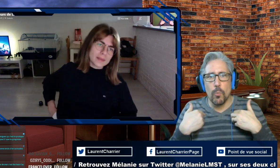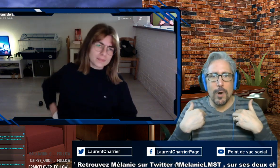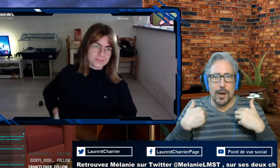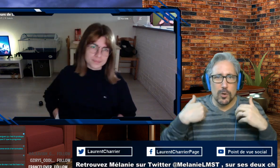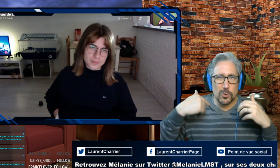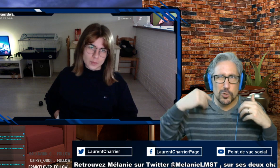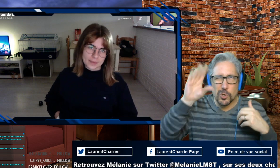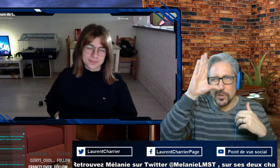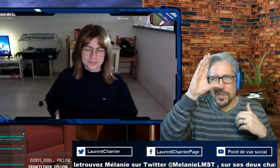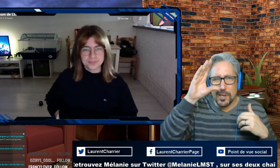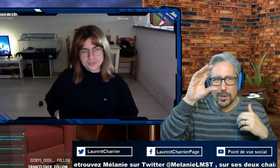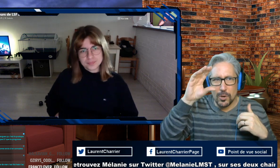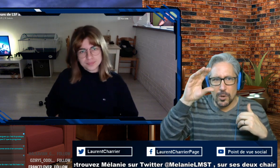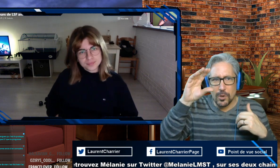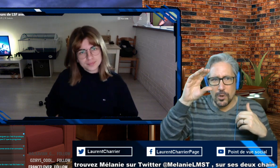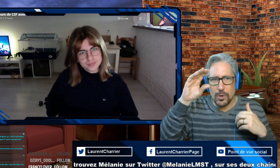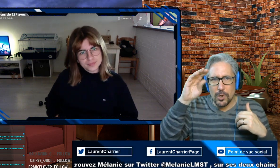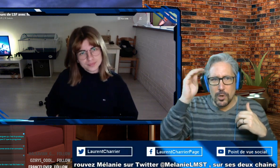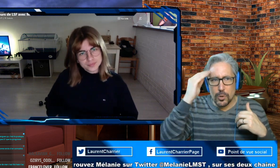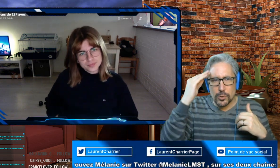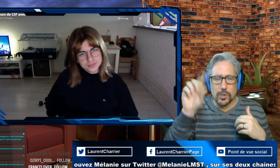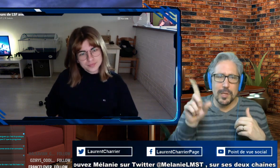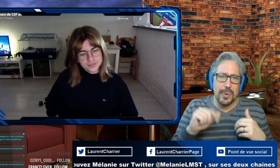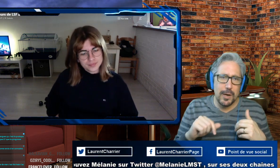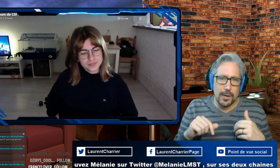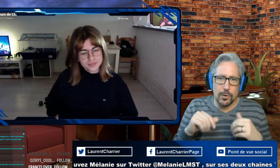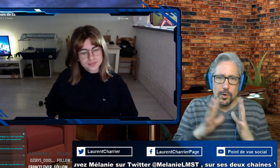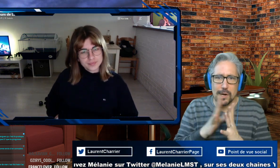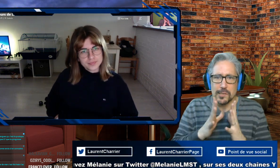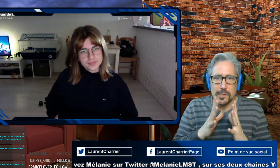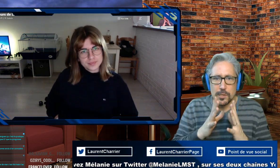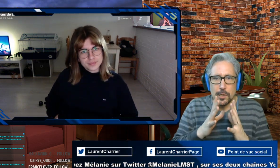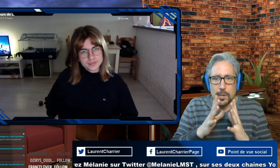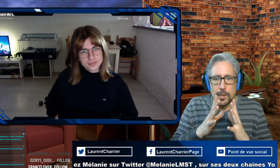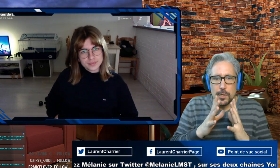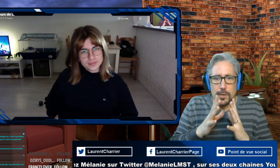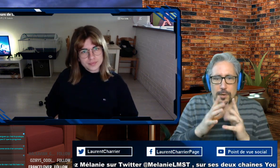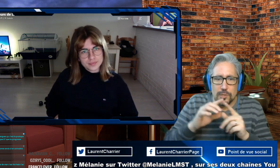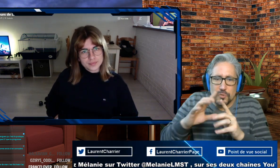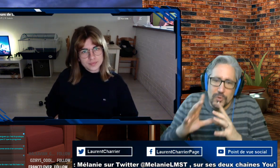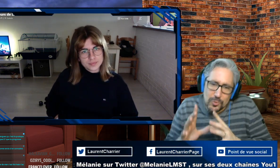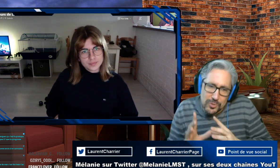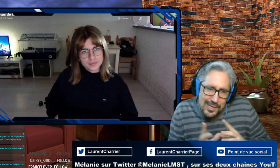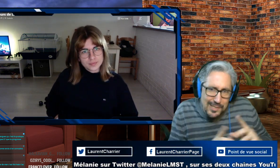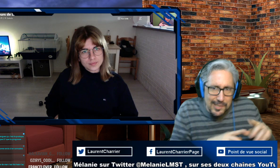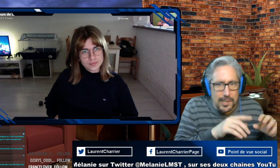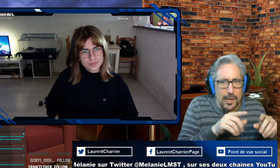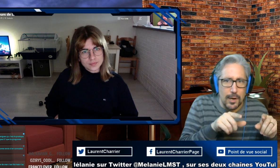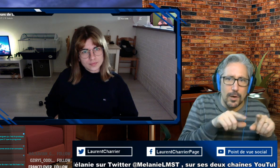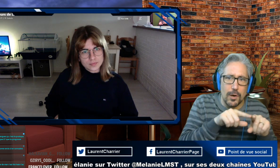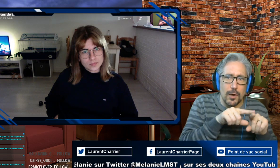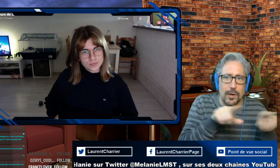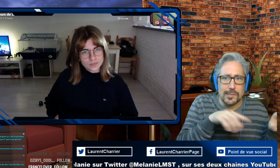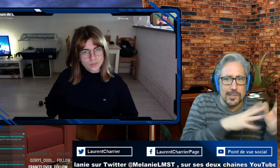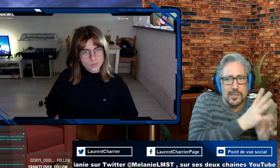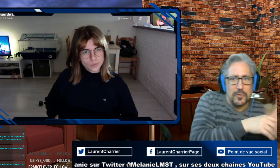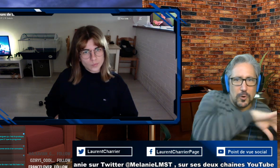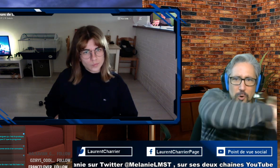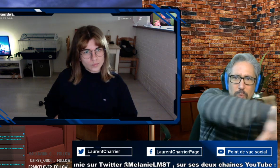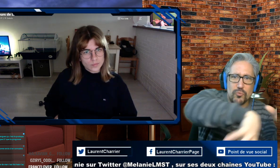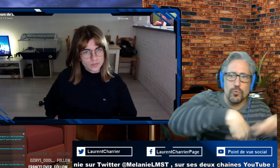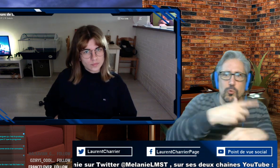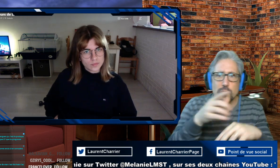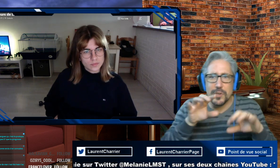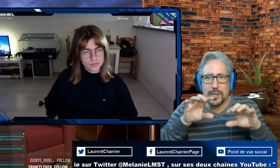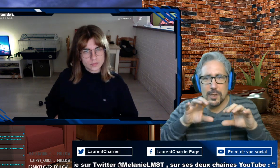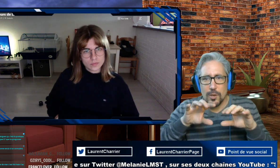moi, quand je connais pas un signe, je vais utiliser un signe